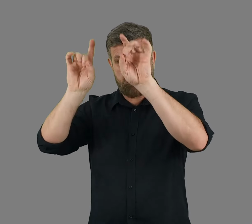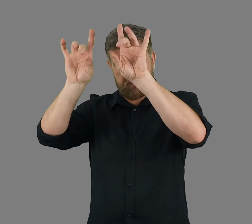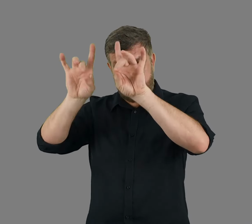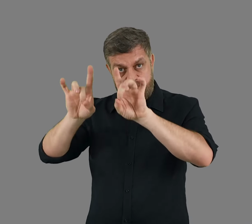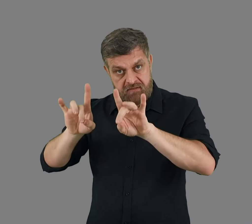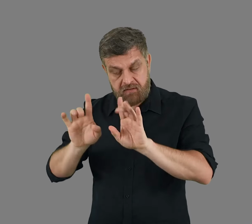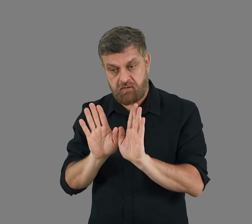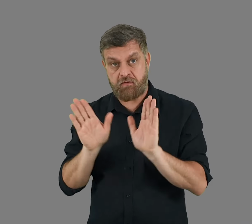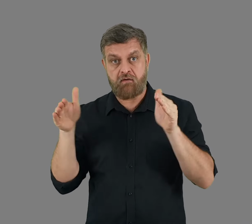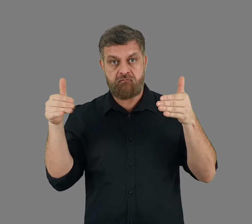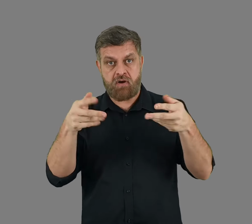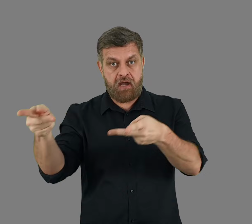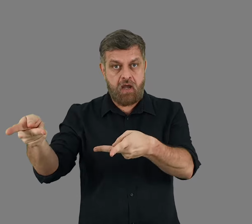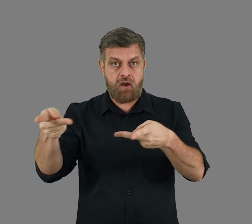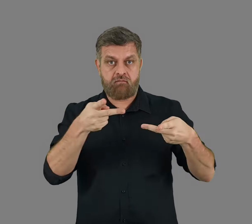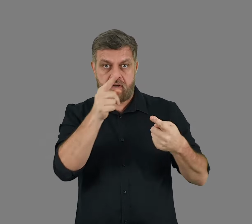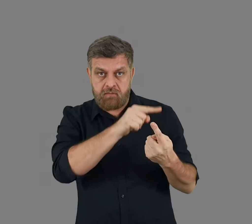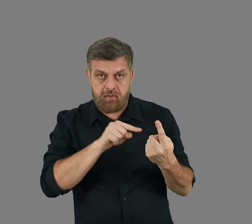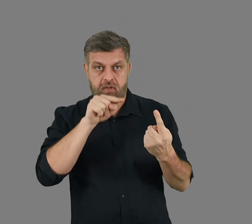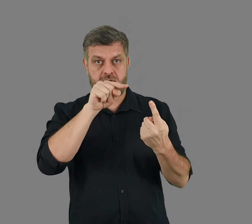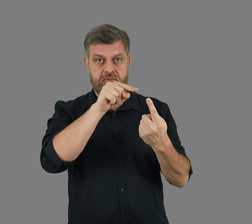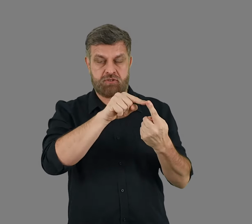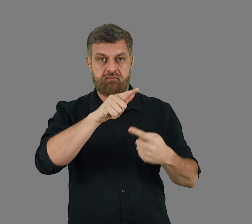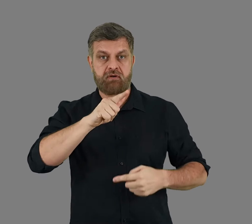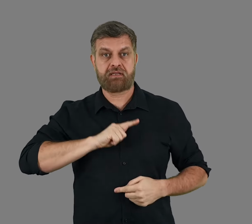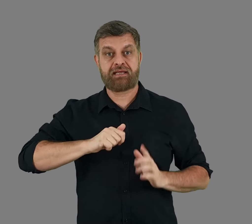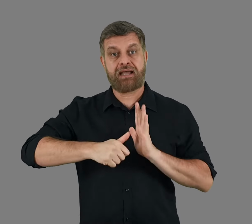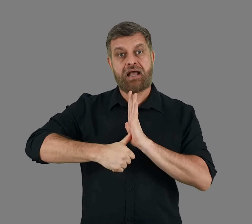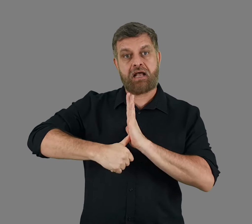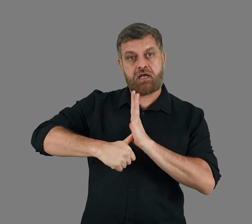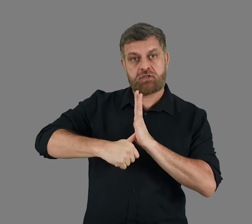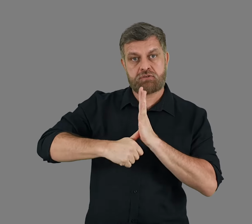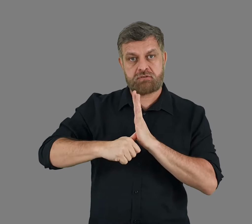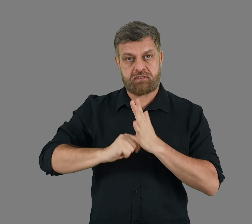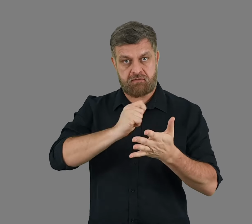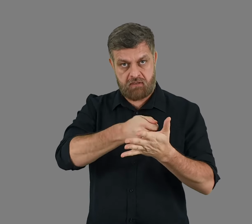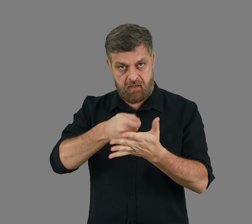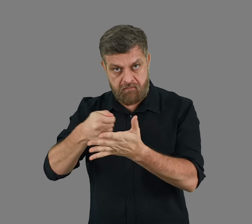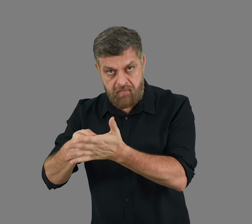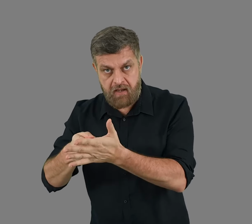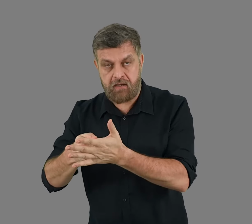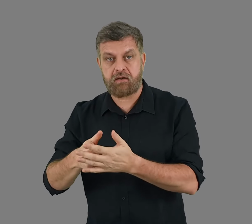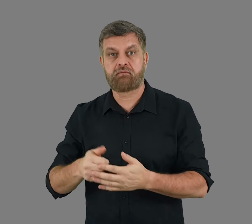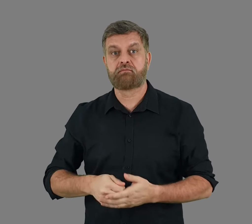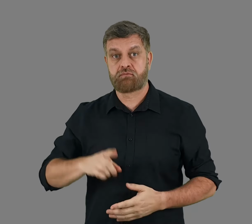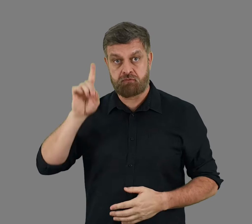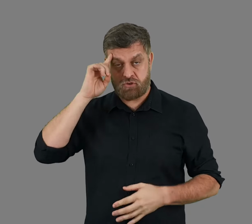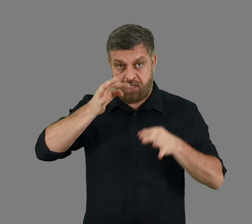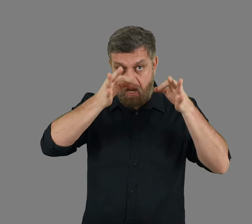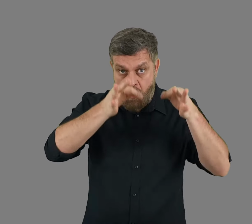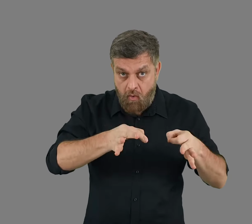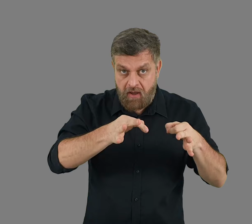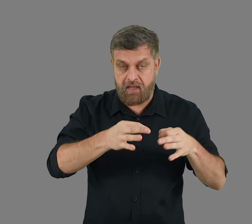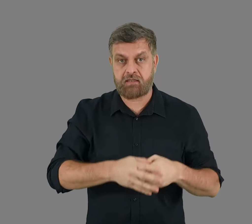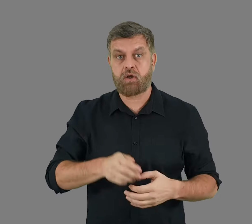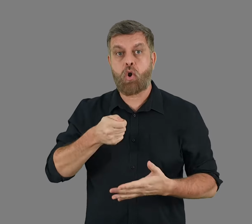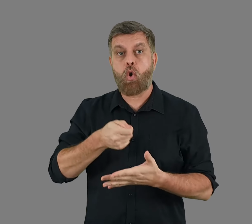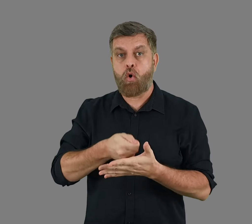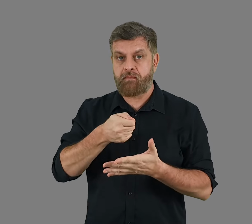especialmente convocada para este fim, composta de associados contribuintes em dia com suas obrigações sociais,